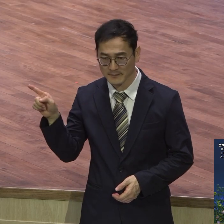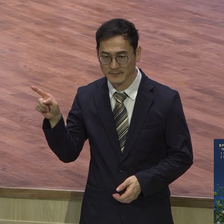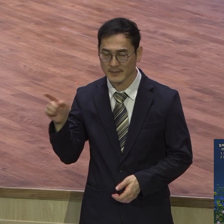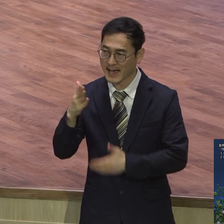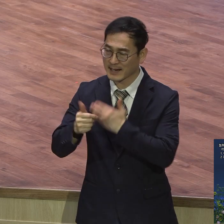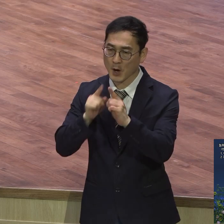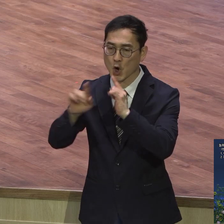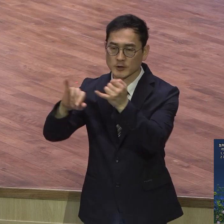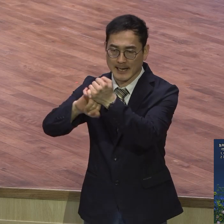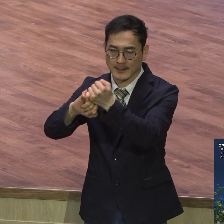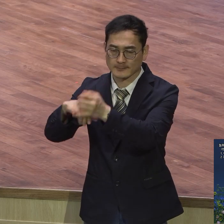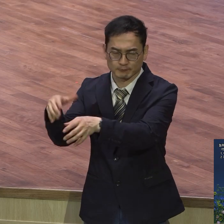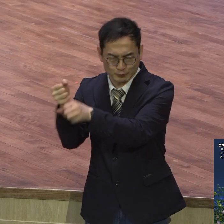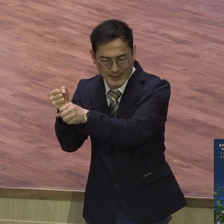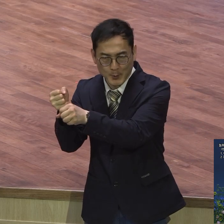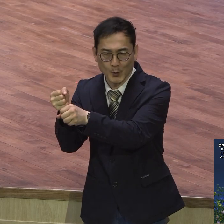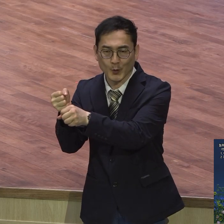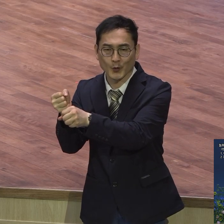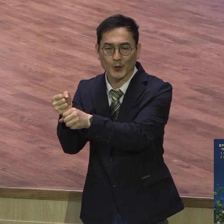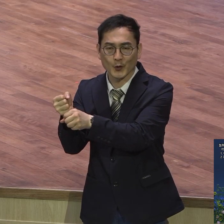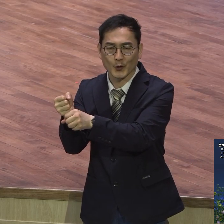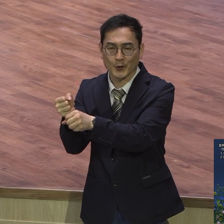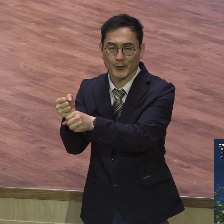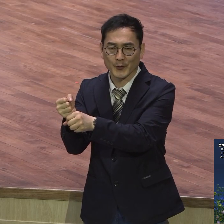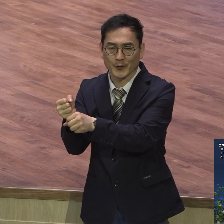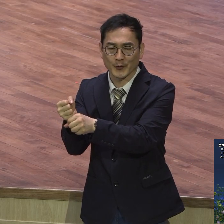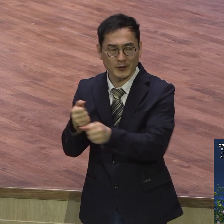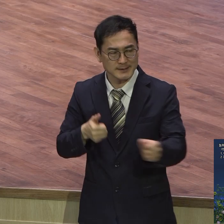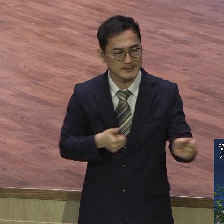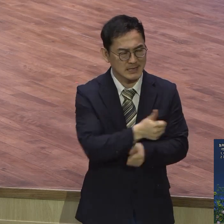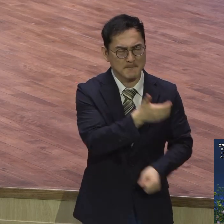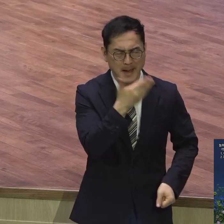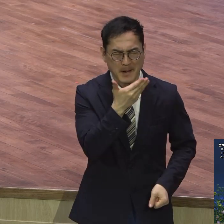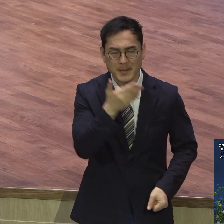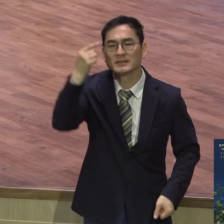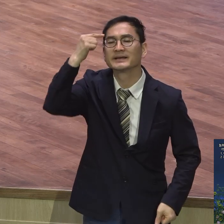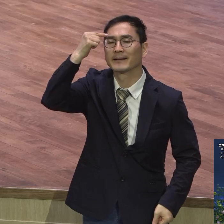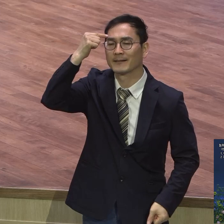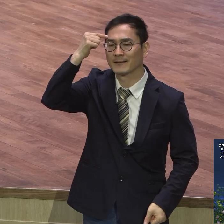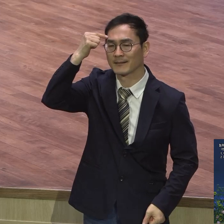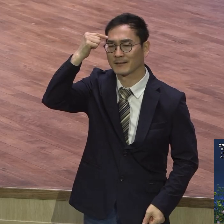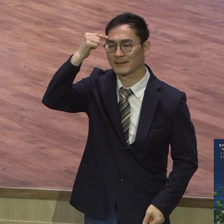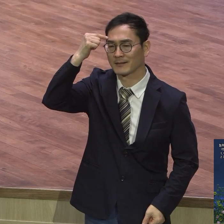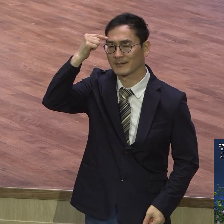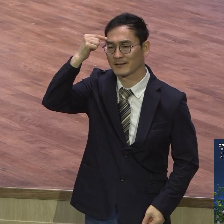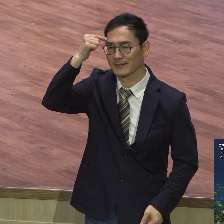성리자 의식으로 가득 차있었어요 성리자 의식